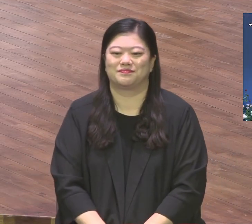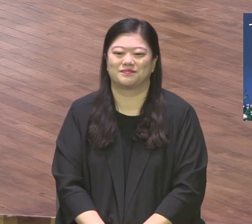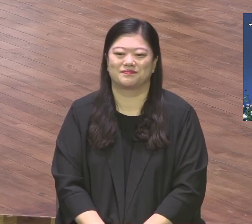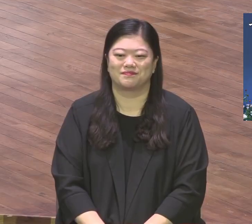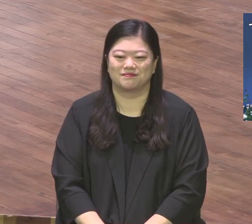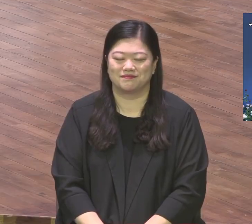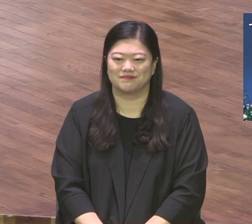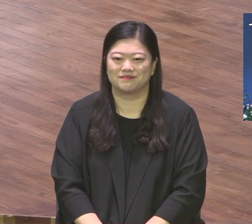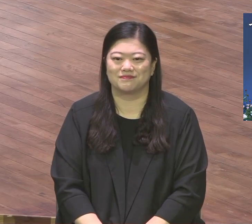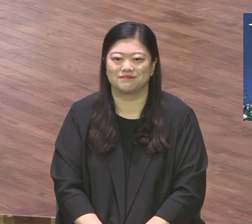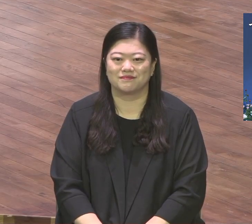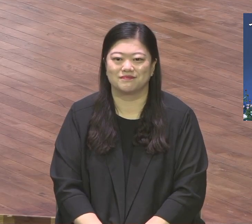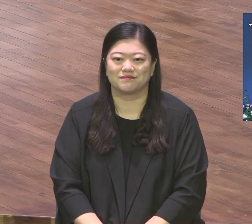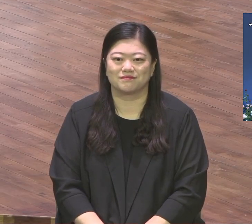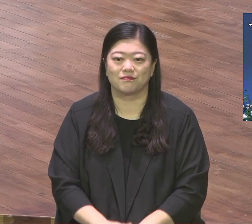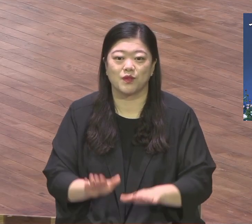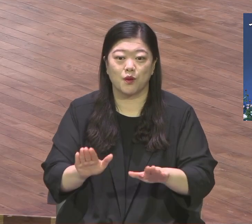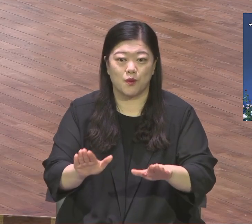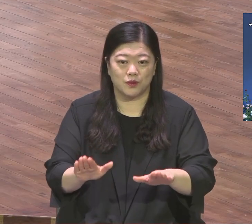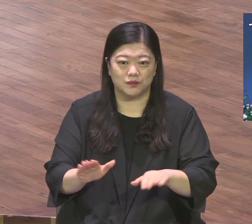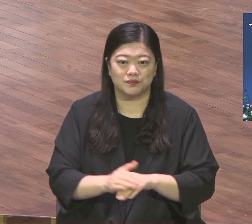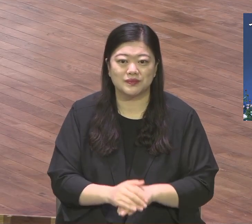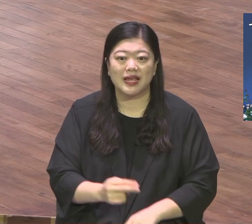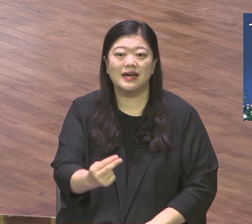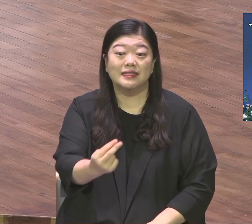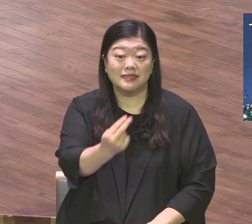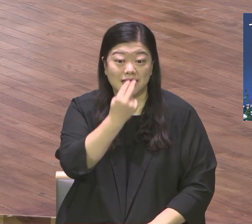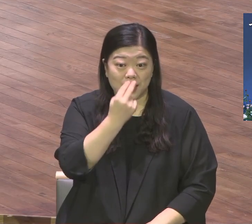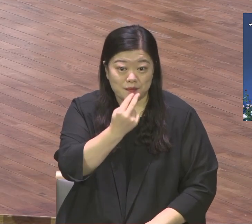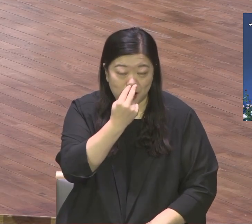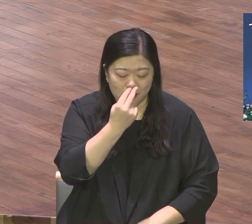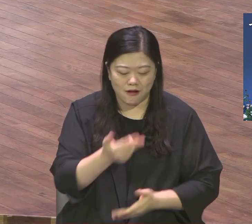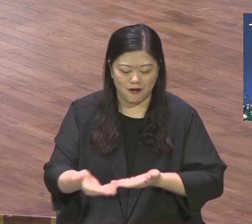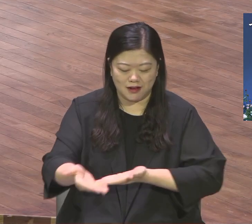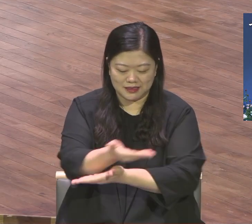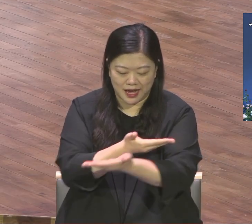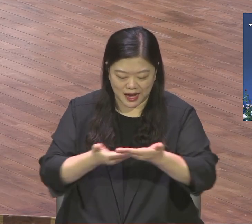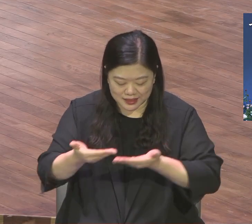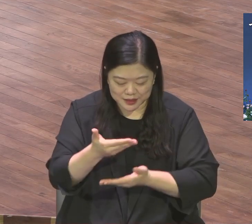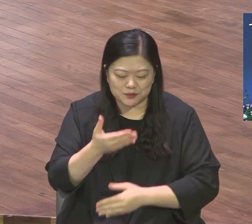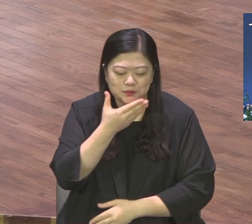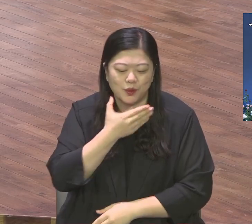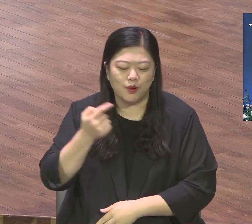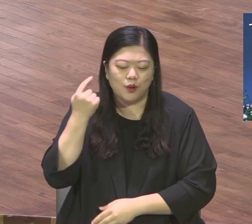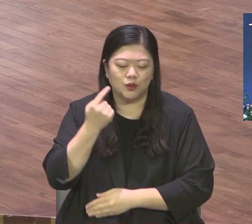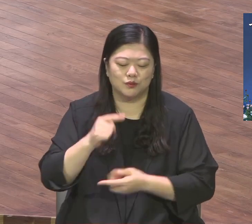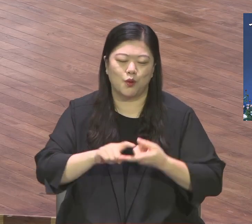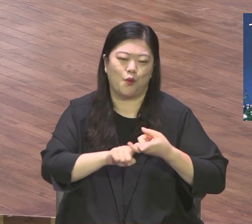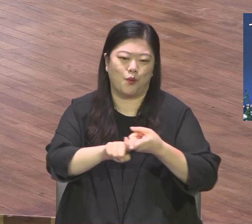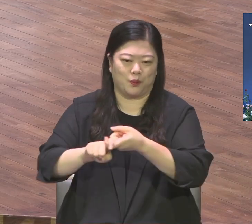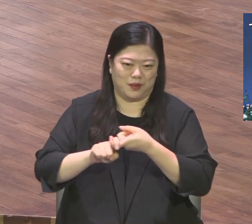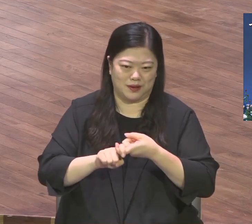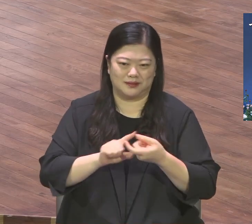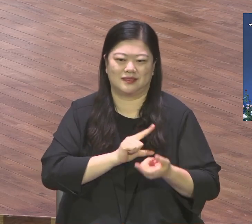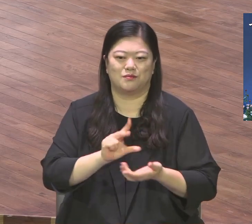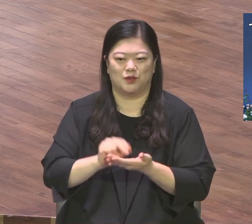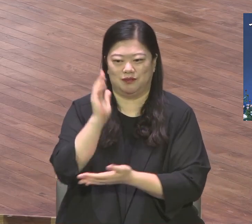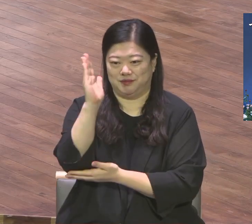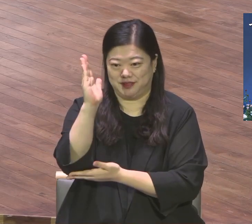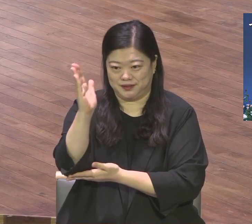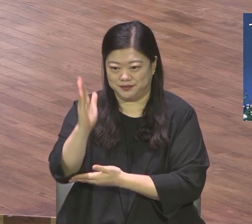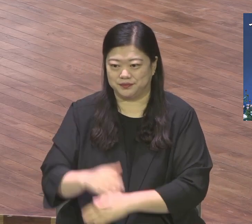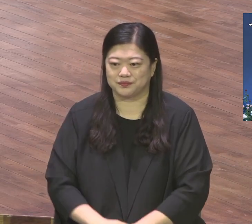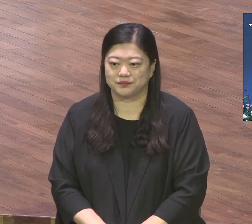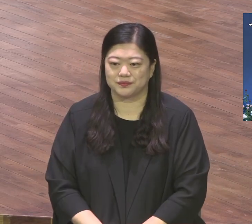이글의 말씀 가지고 생명과 사귐의 복음 공동체라는 제목으로 말씀을 드립니다.